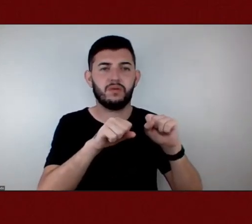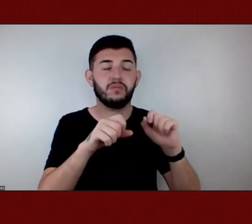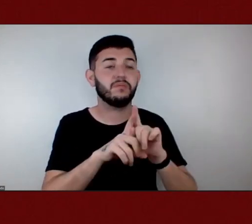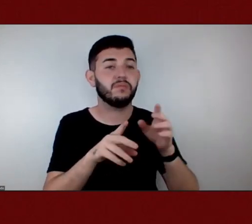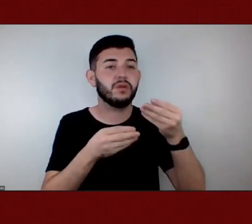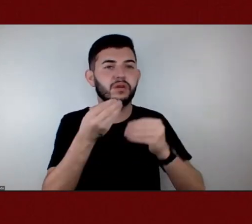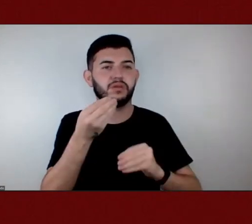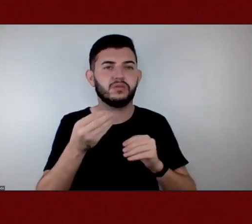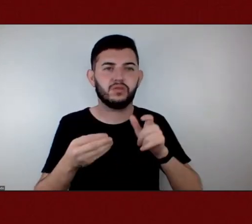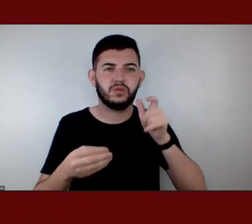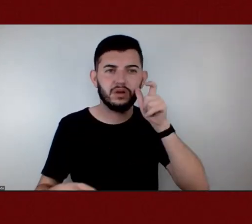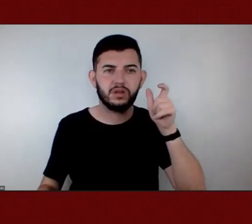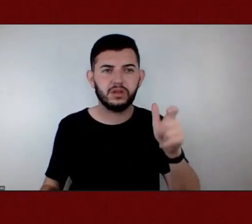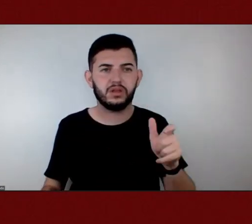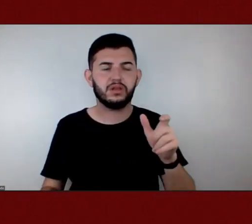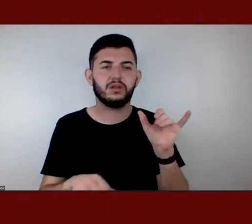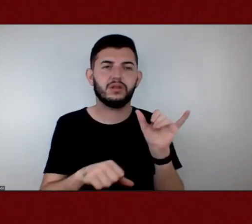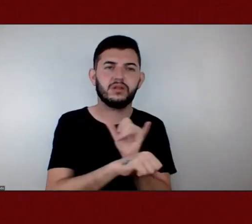Front Populaire,